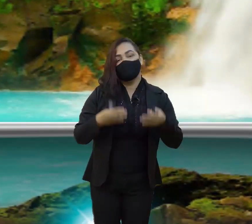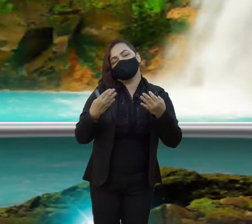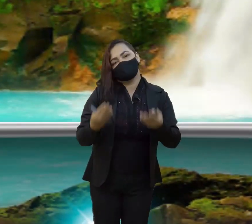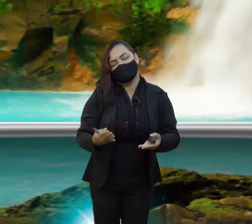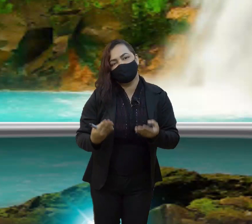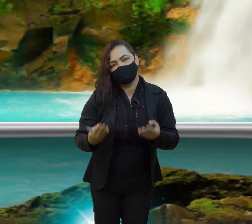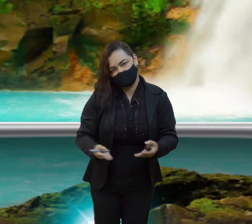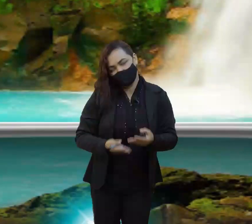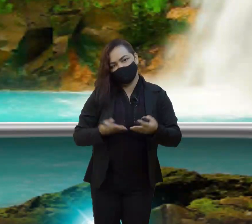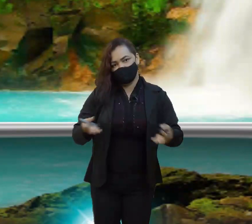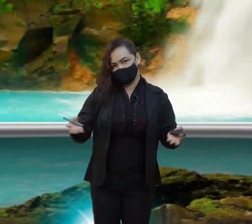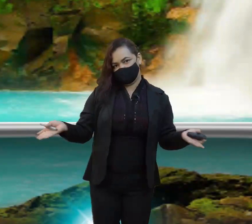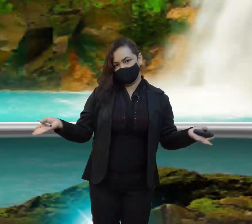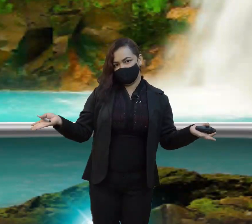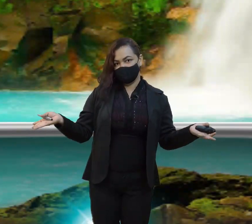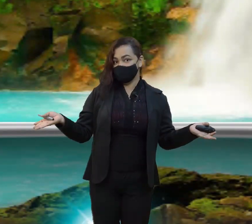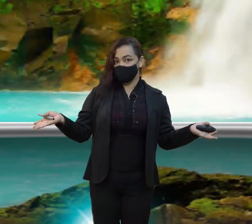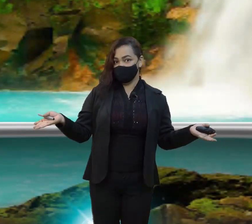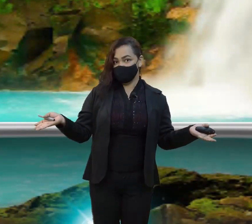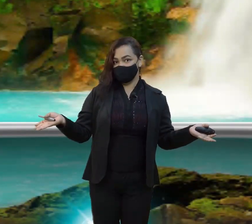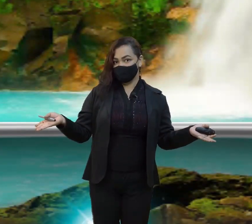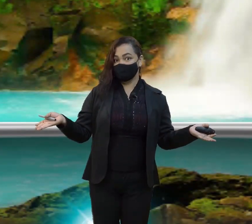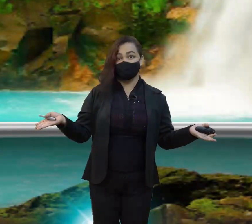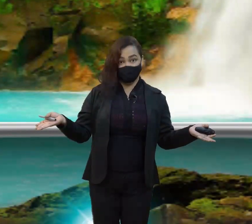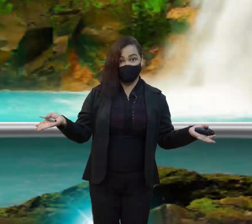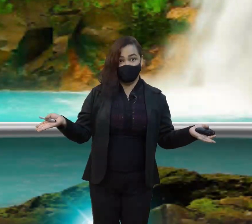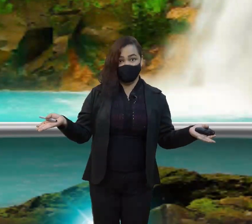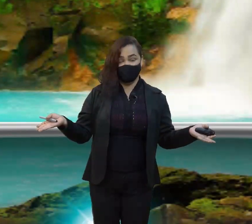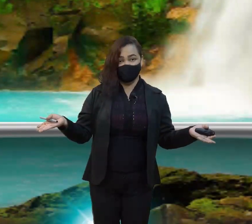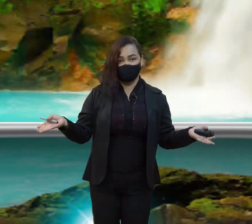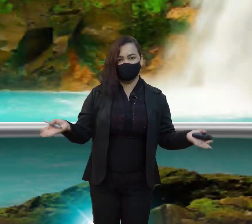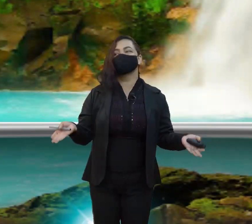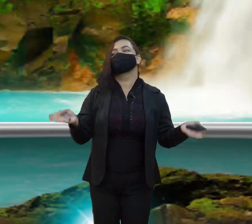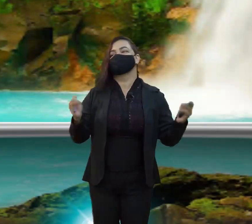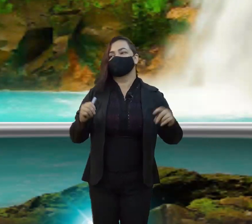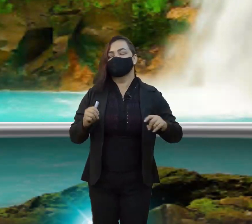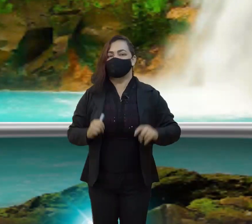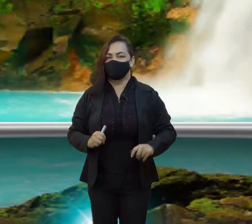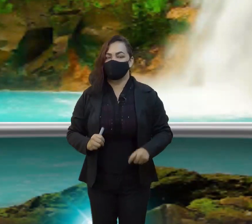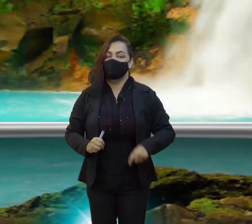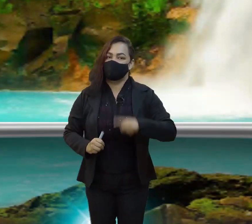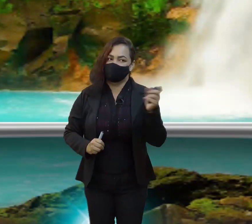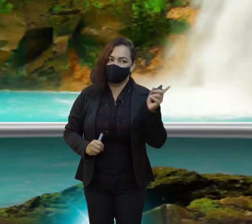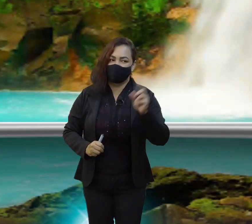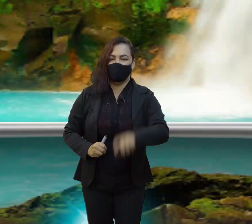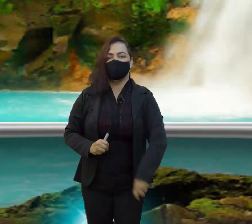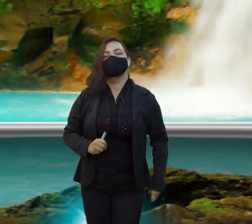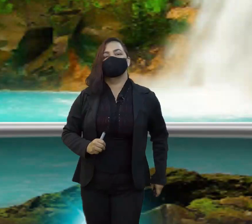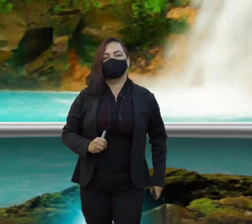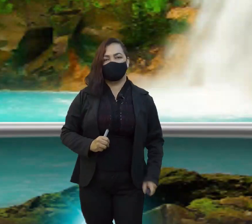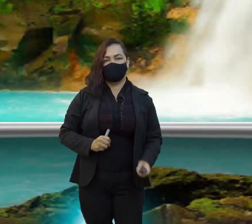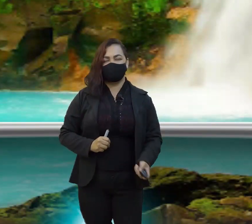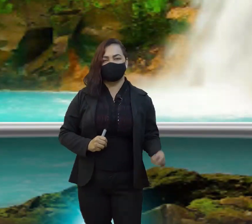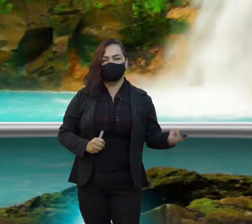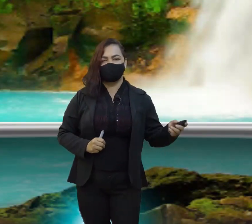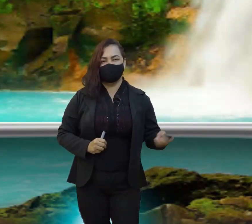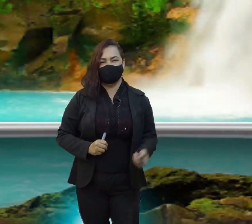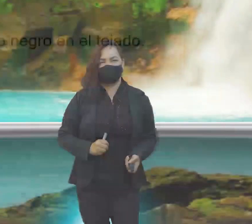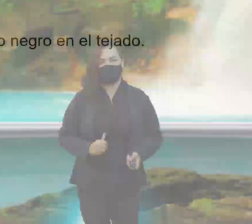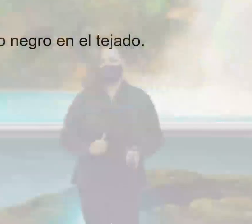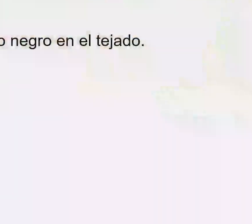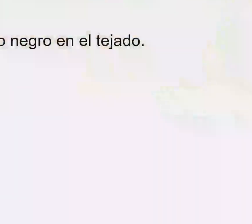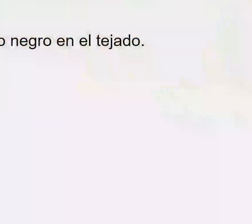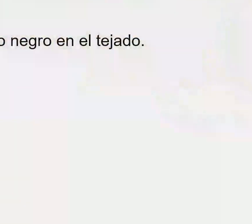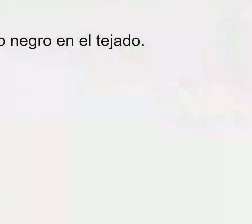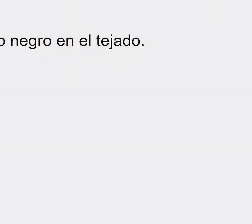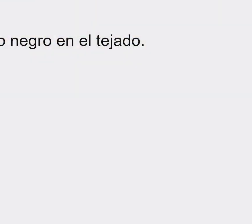quê? Ajudar você a formar frases simples. Não é isso? Então, simbora lá para a questão número